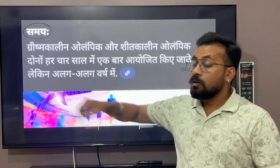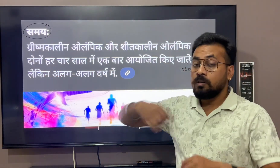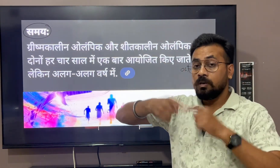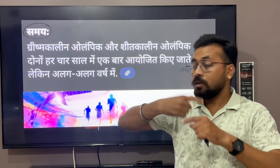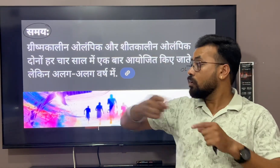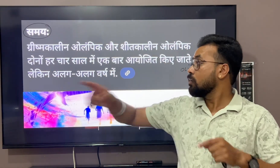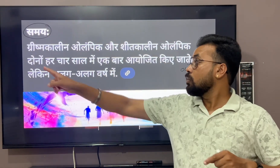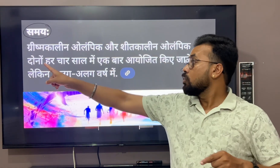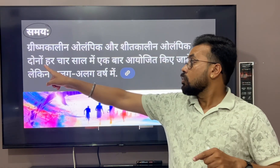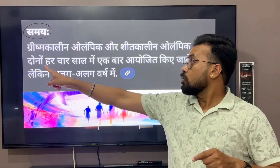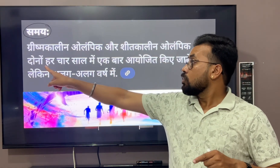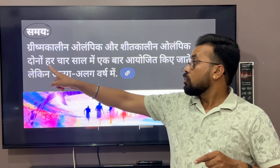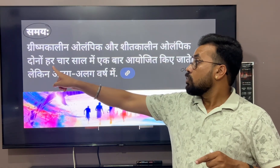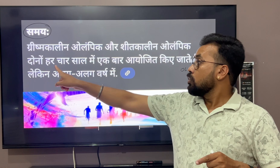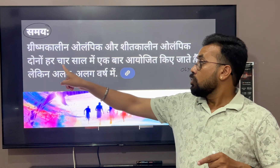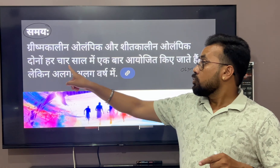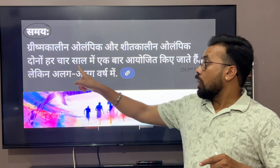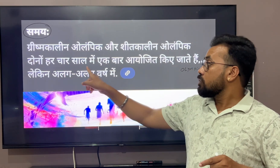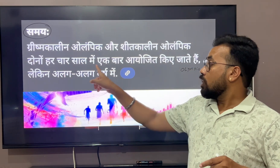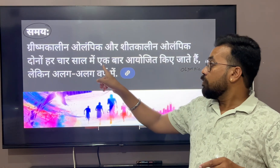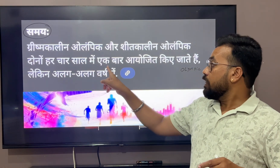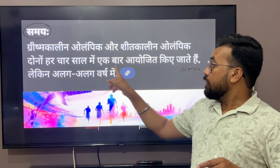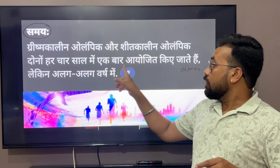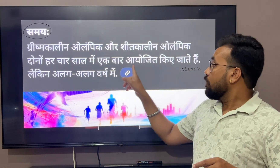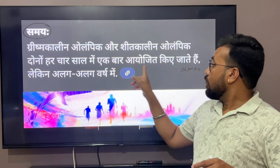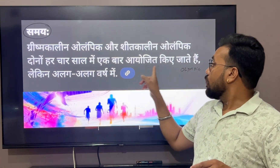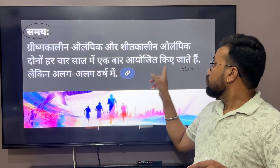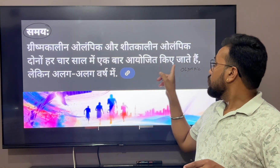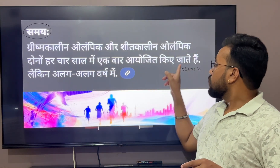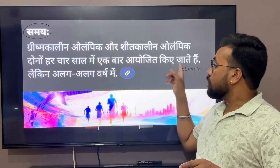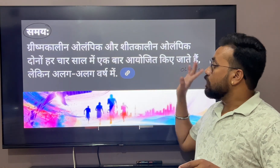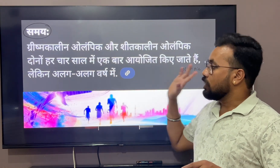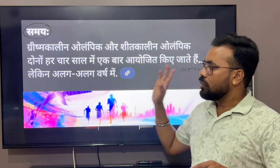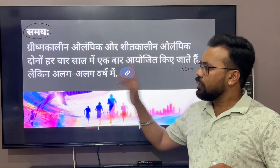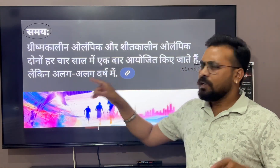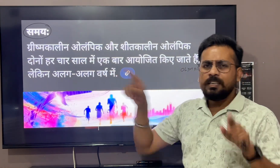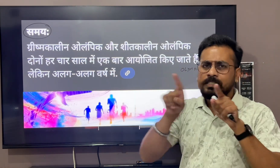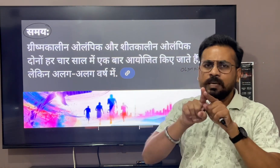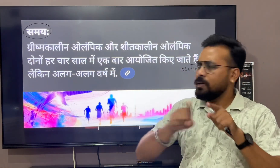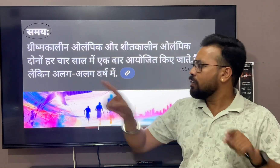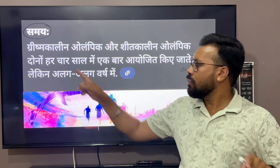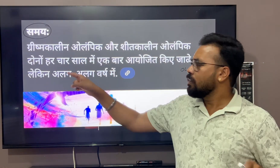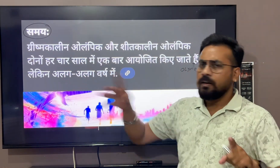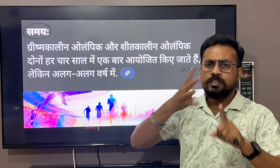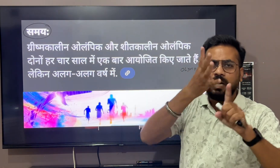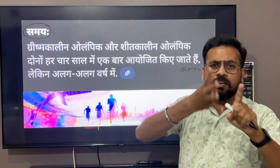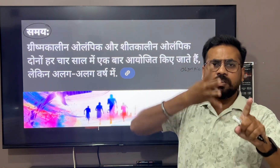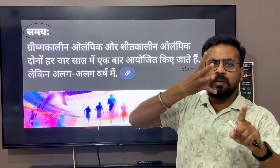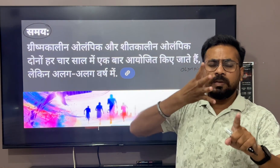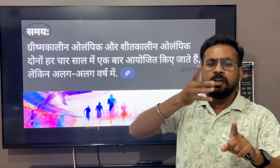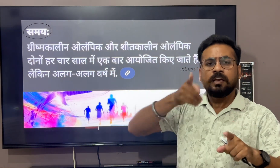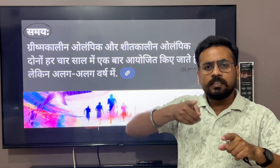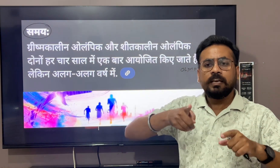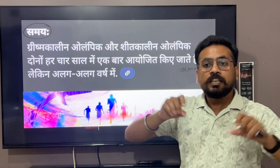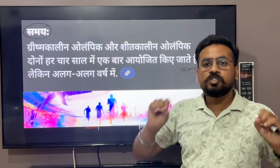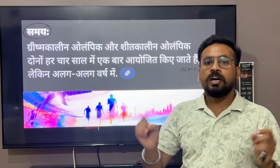हर 4 साल में एक बार आयोजित किया जाता है, ठीक है ना। ये सेम ही है, हर 4 साल में ये स्टार्ट होता